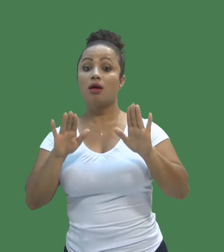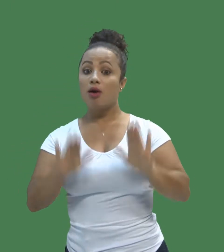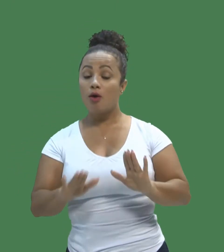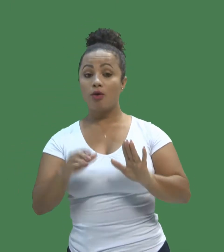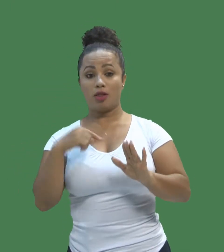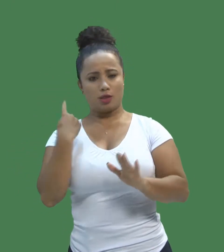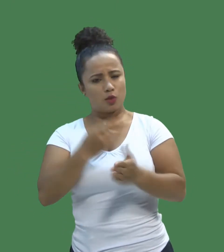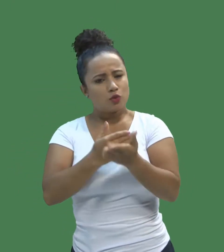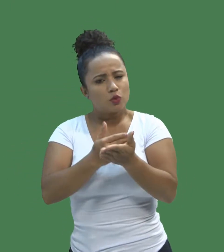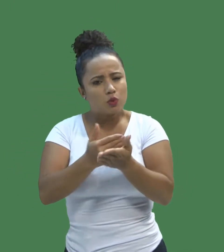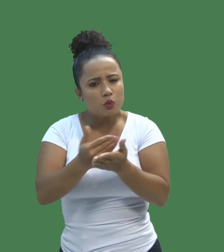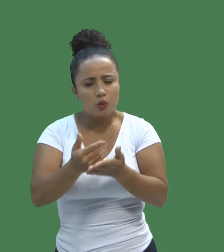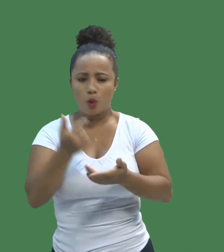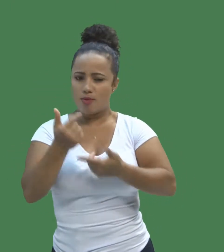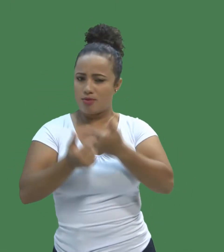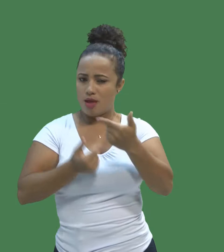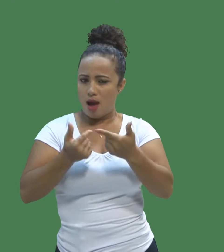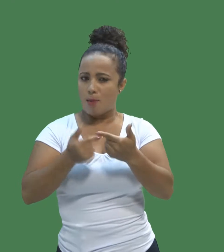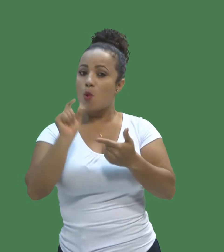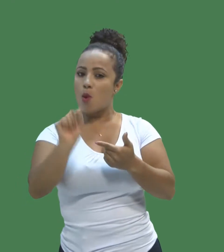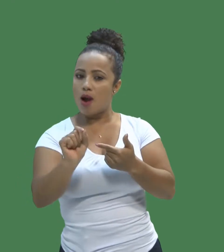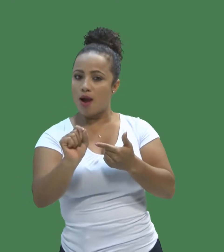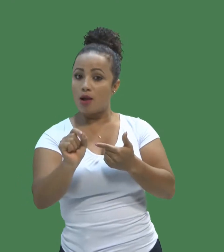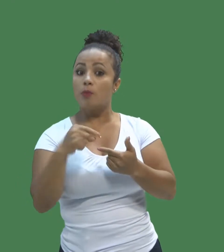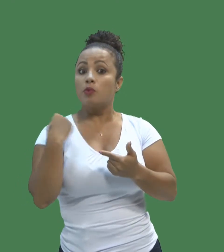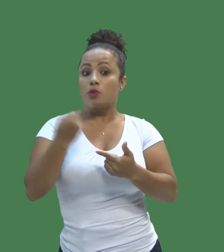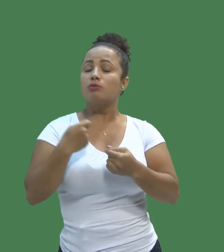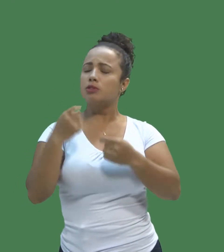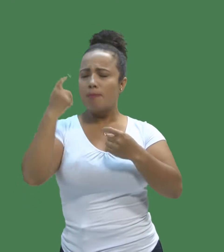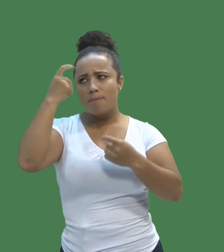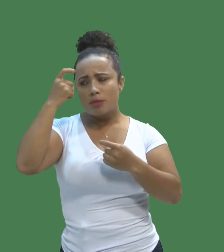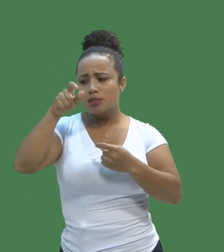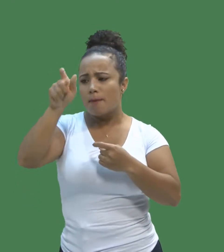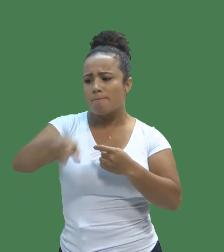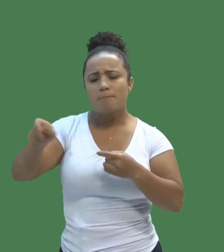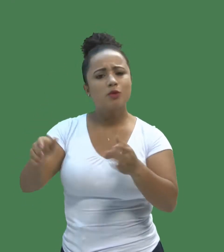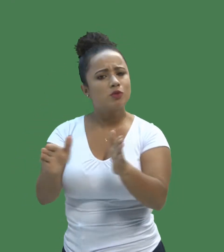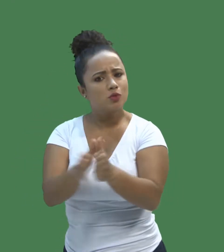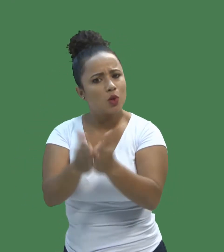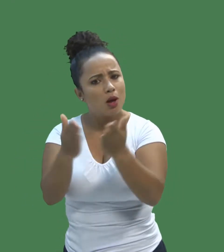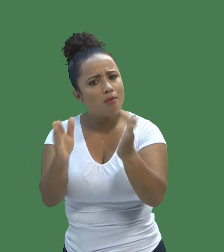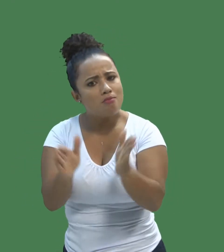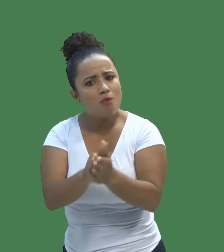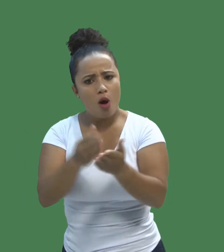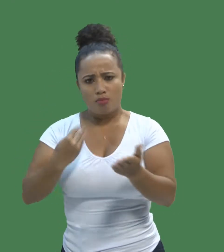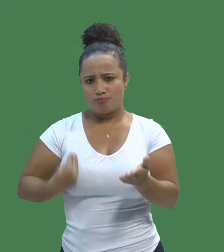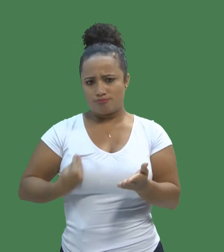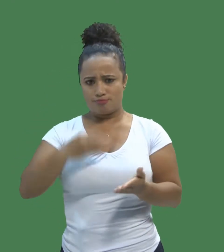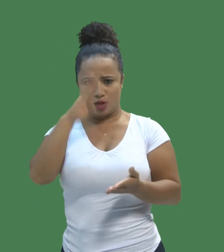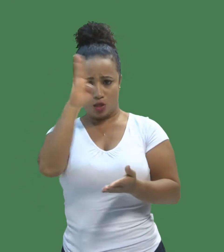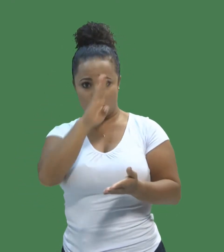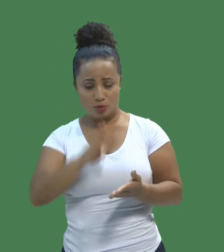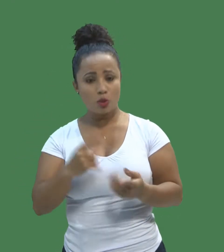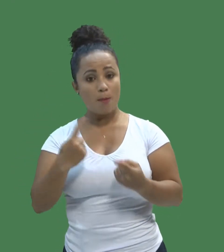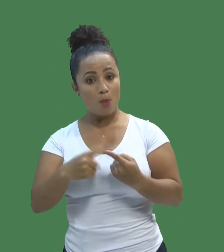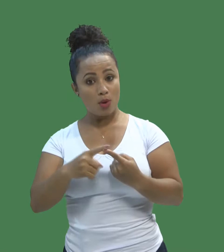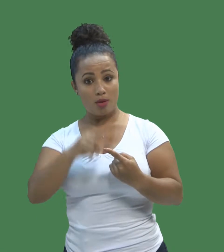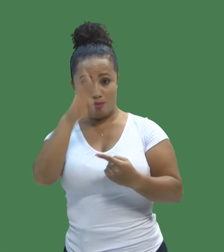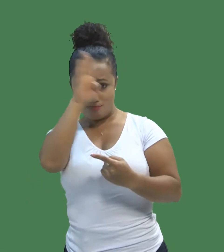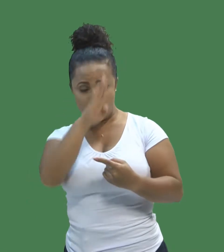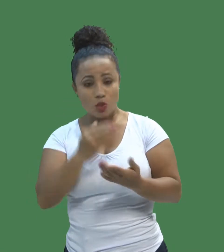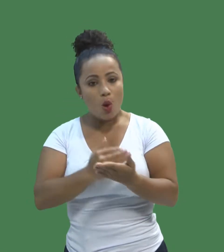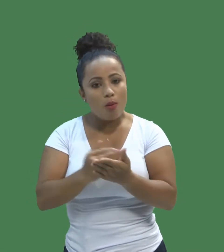sofrido em um Brasil em processo de desenvolvimento. Para isto, elegemos